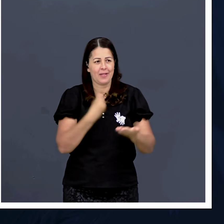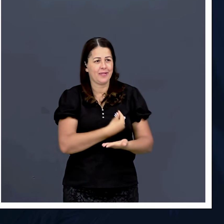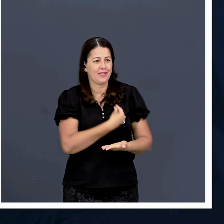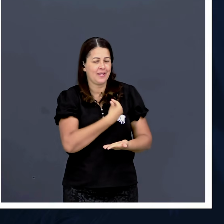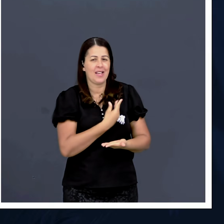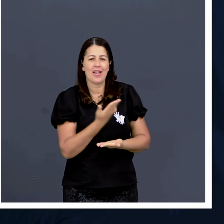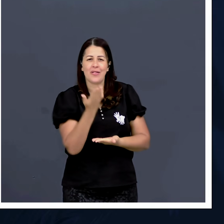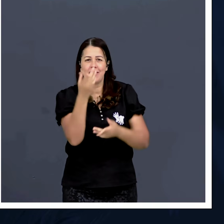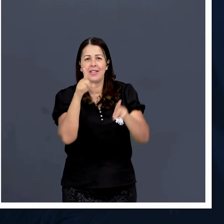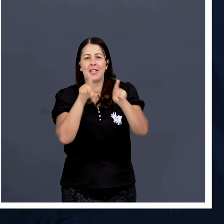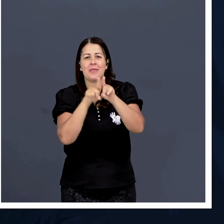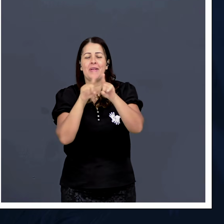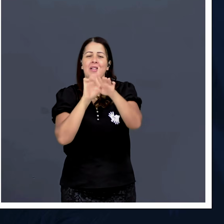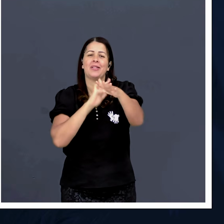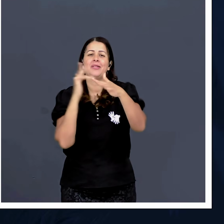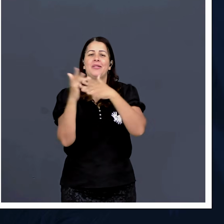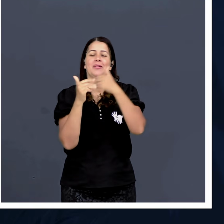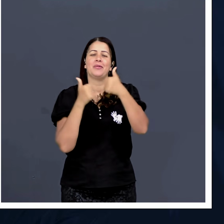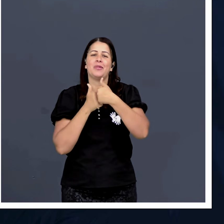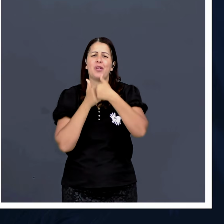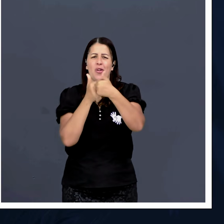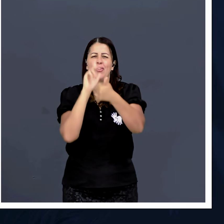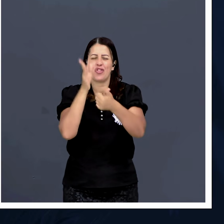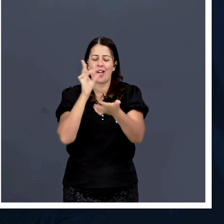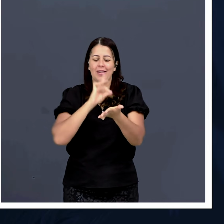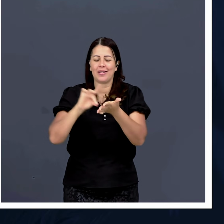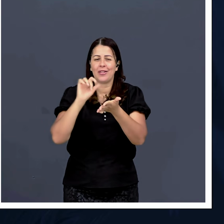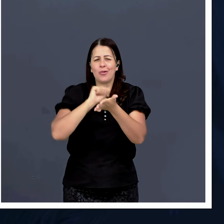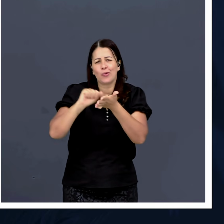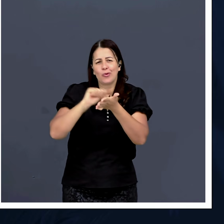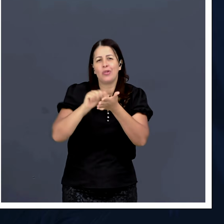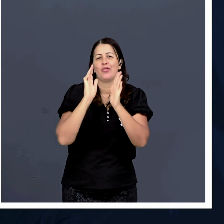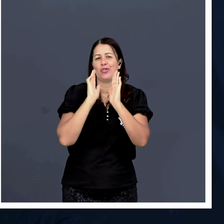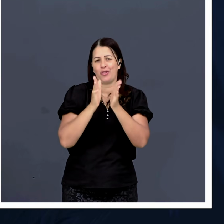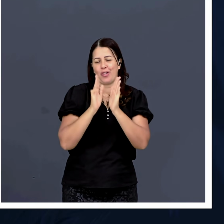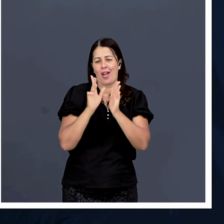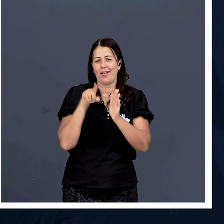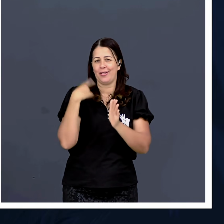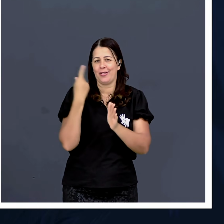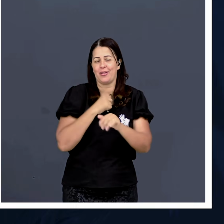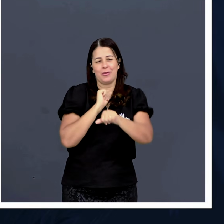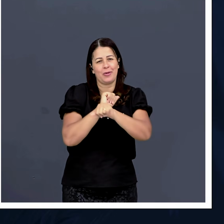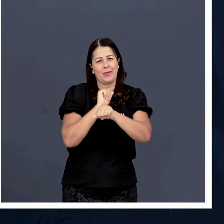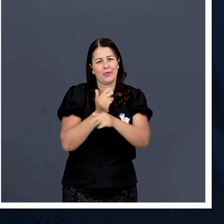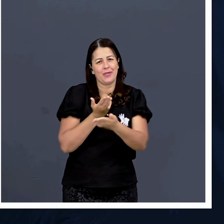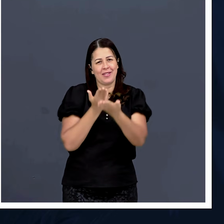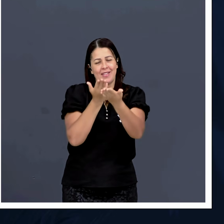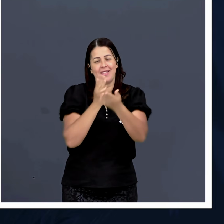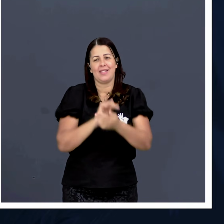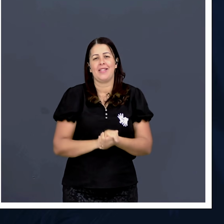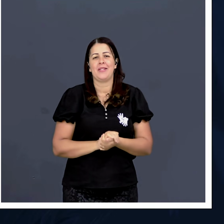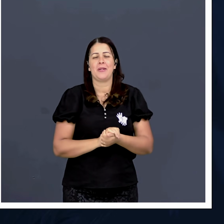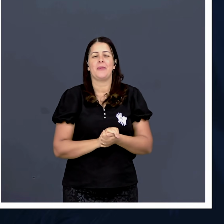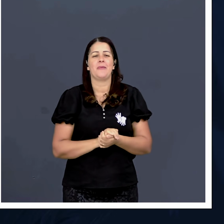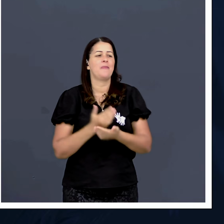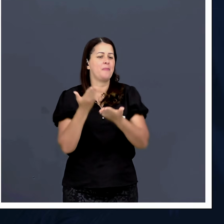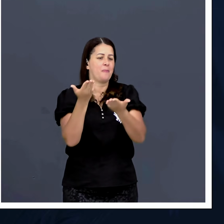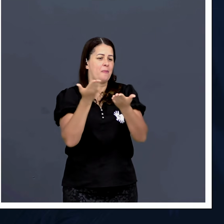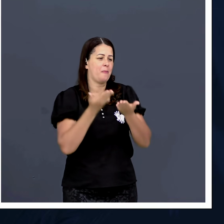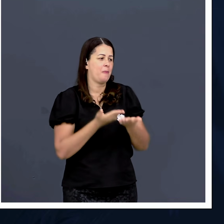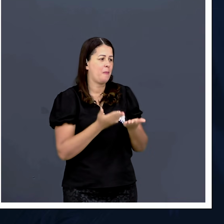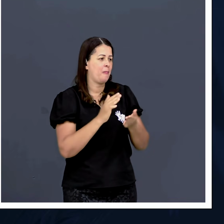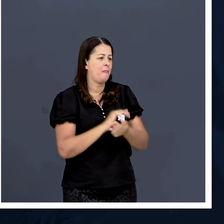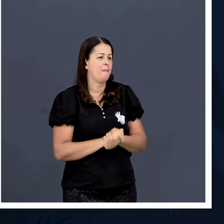e você que está acompanhando online também. Então já anota aí na sua agenda e nós esperamos vocês aqui, amém? Sejam todos muito